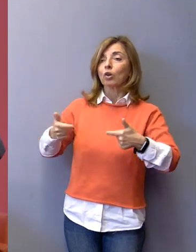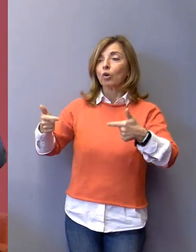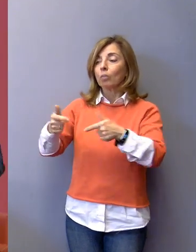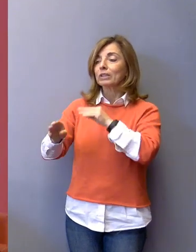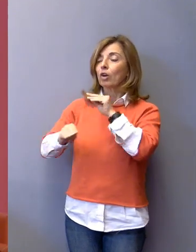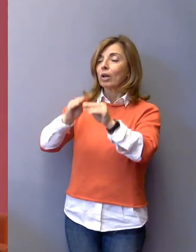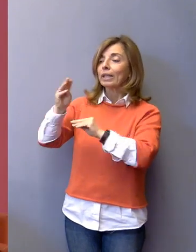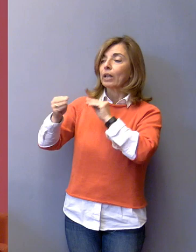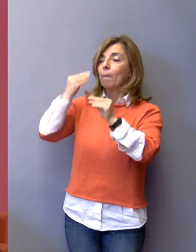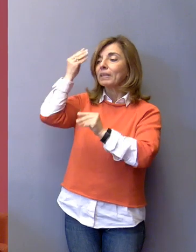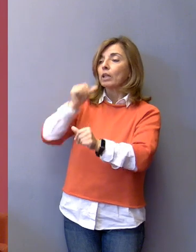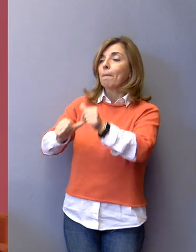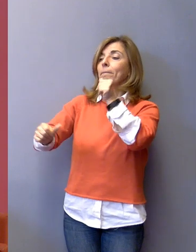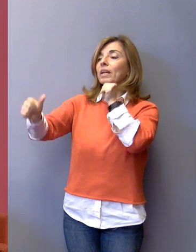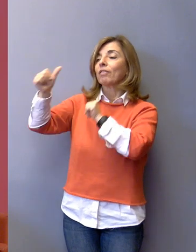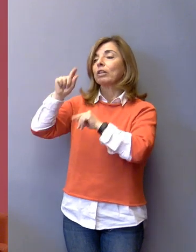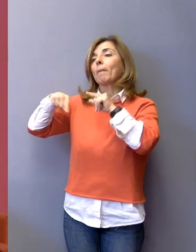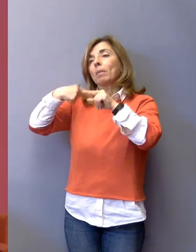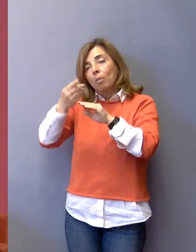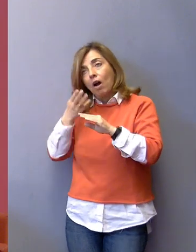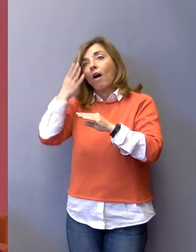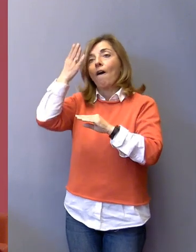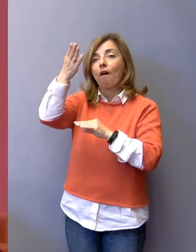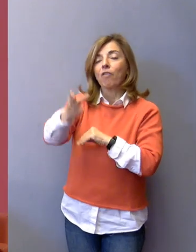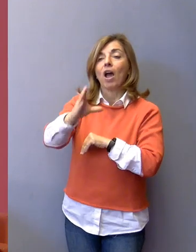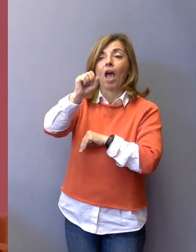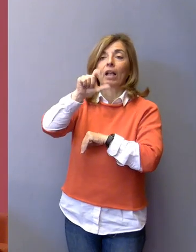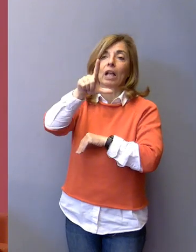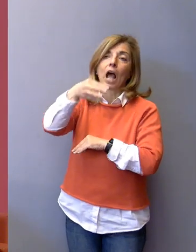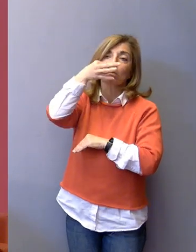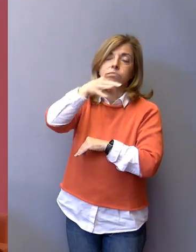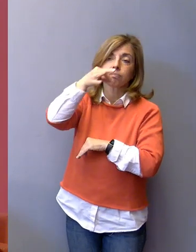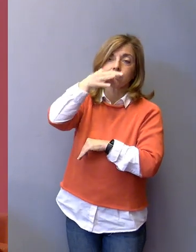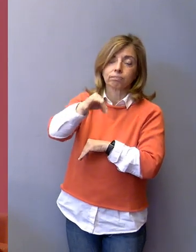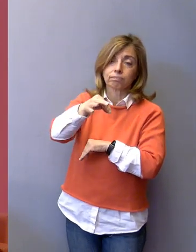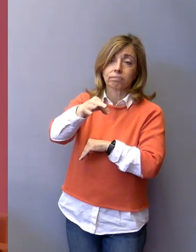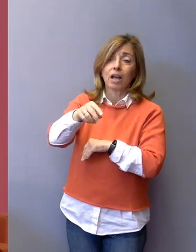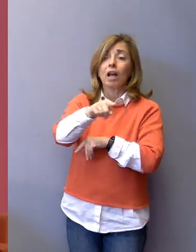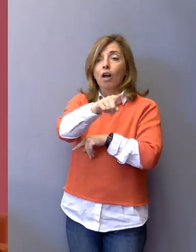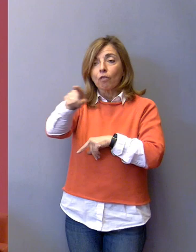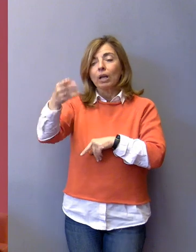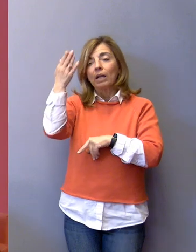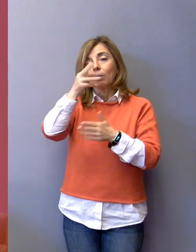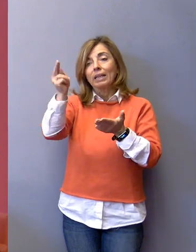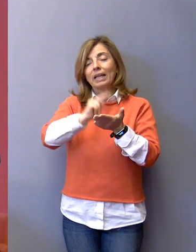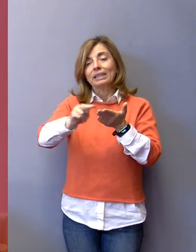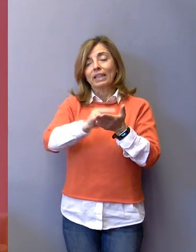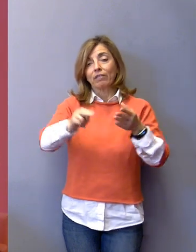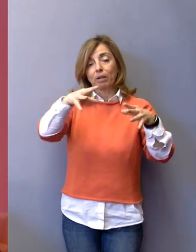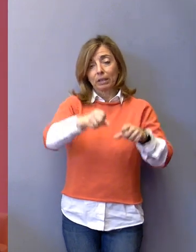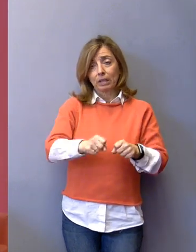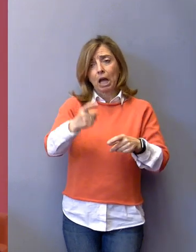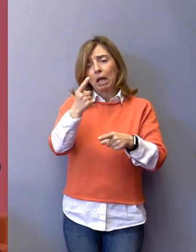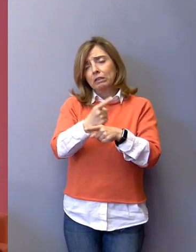al call ha messo che dica qualcosa questo voi avete chiesto un'impegnativa bastava scrivere negli impegnativa a convocare